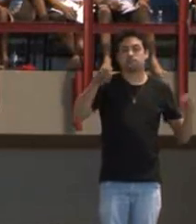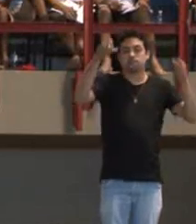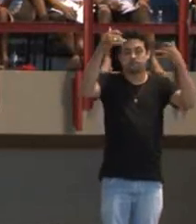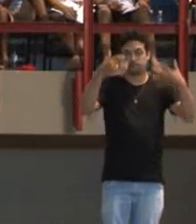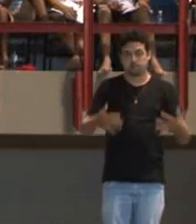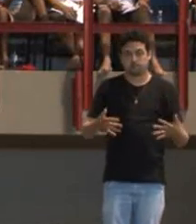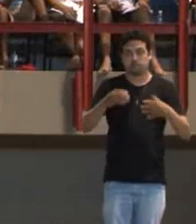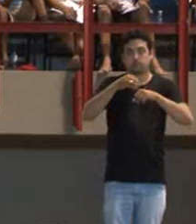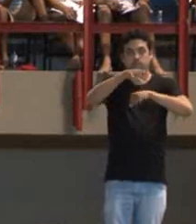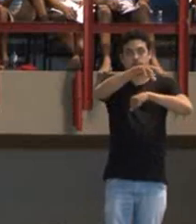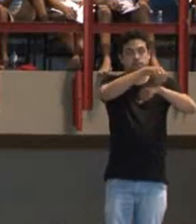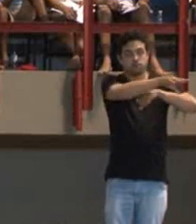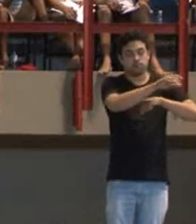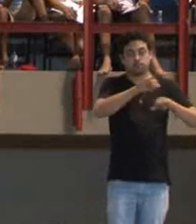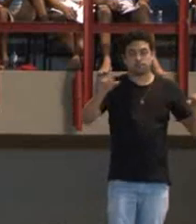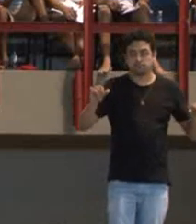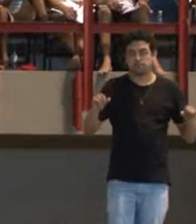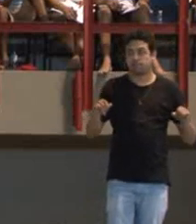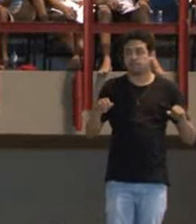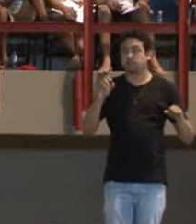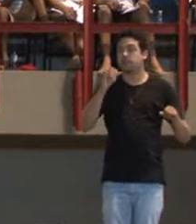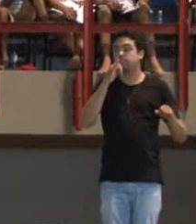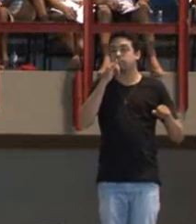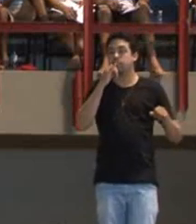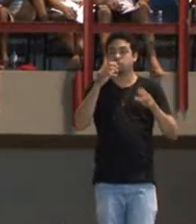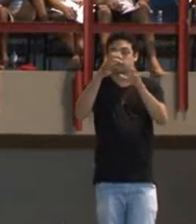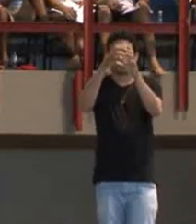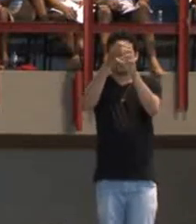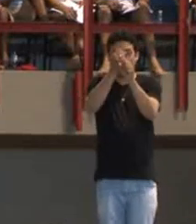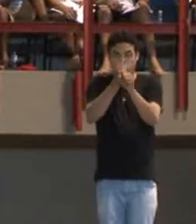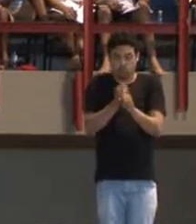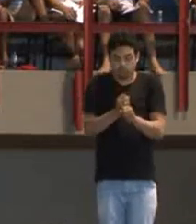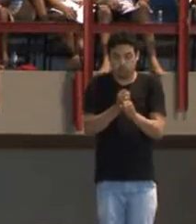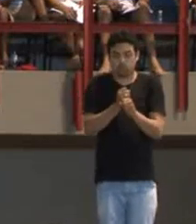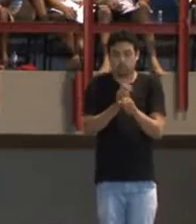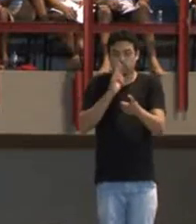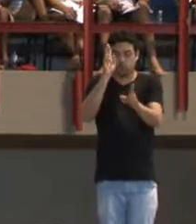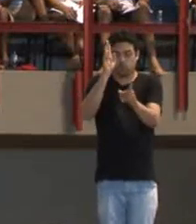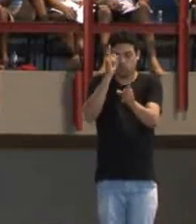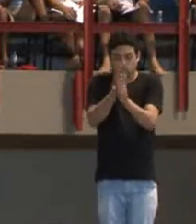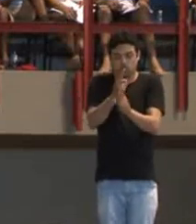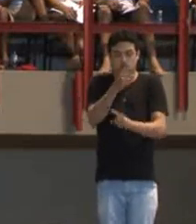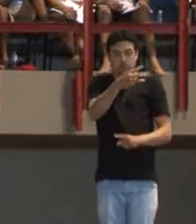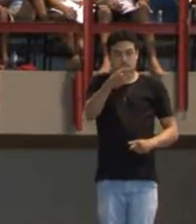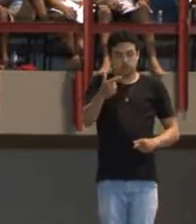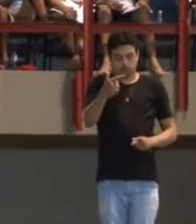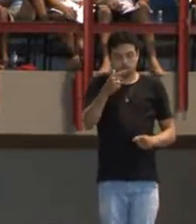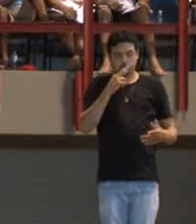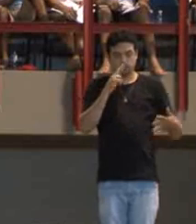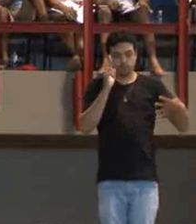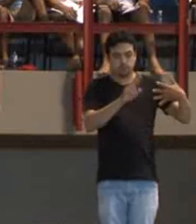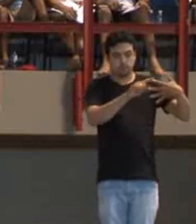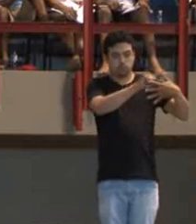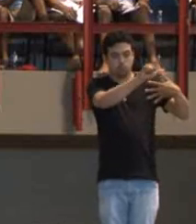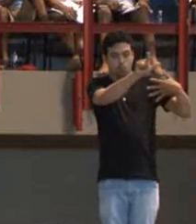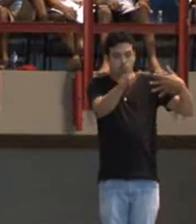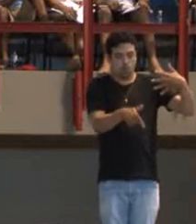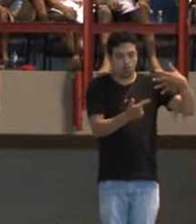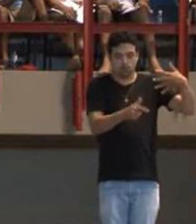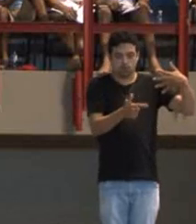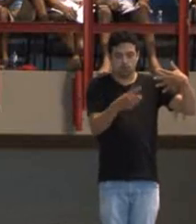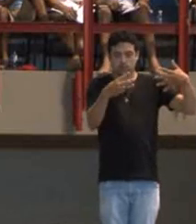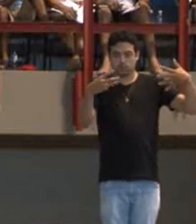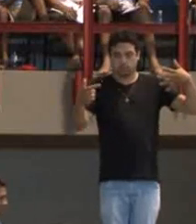falar. Estou dando um recado. Se você faz a conta, acha 32 e não tem o 32